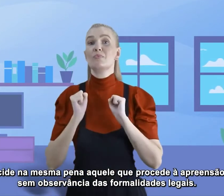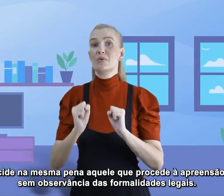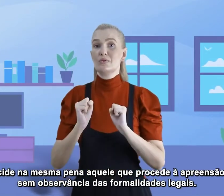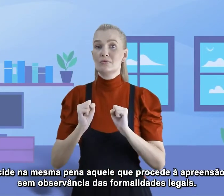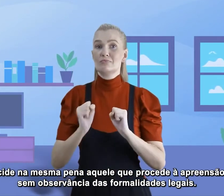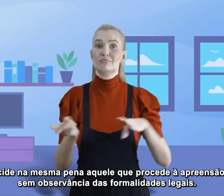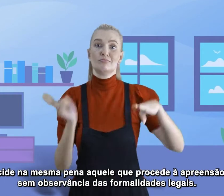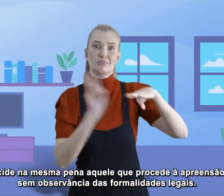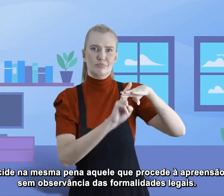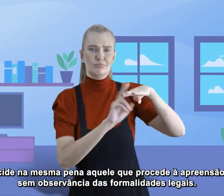legais.